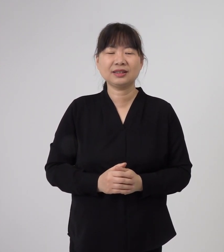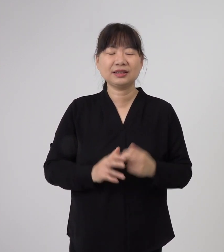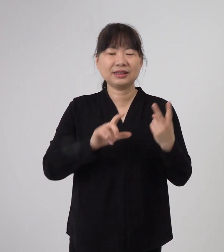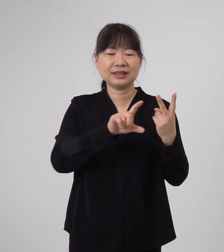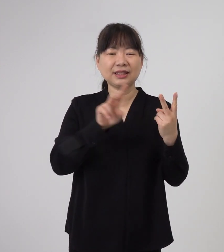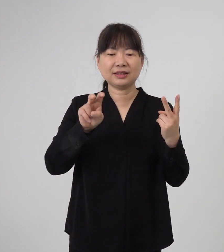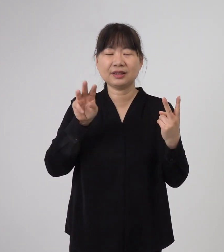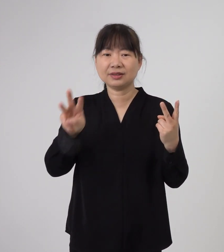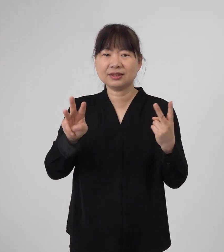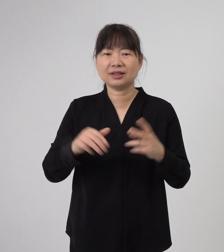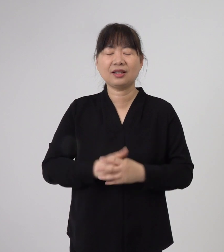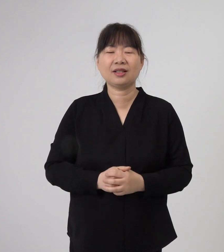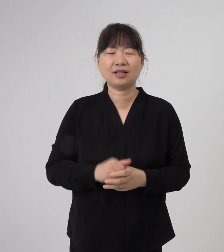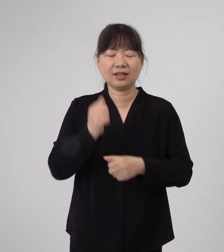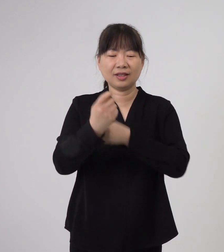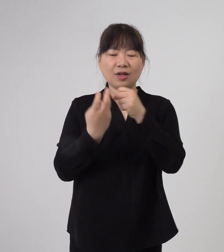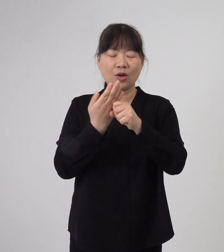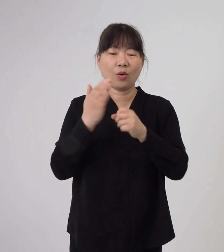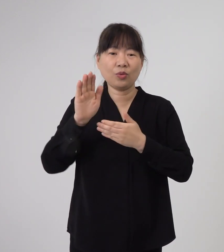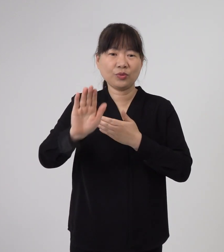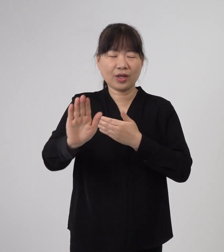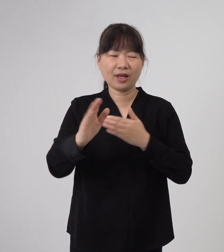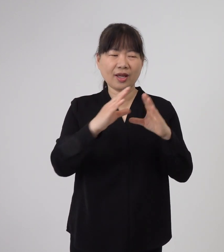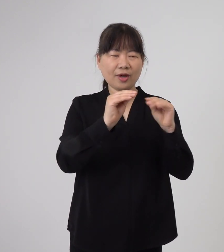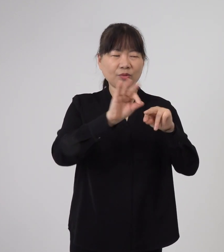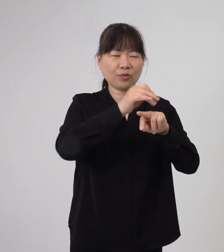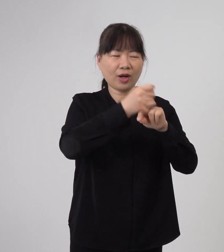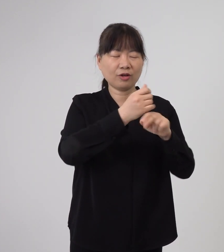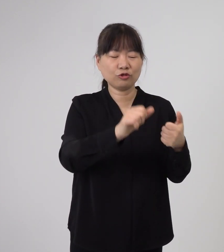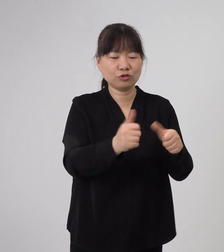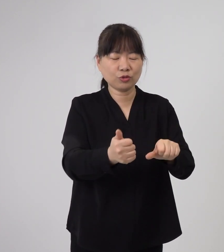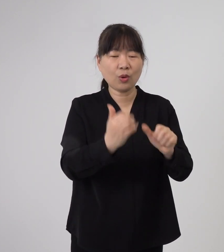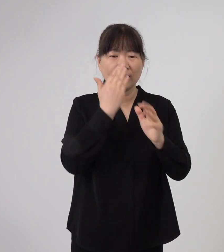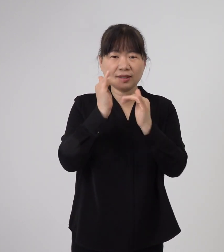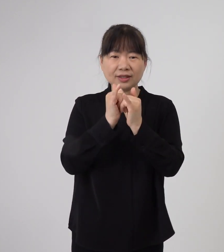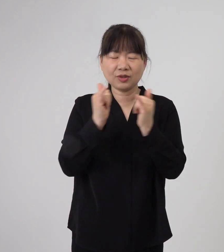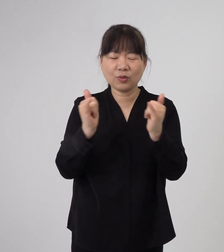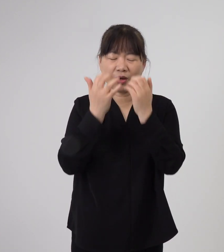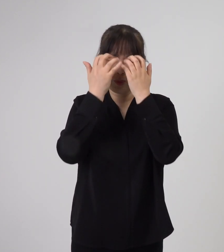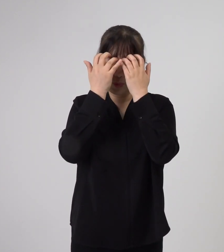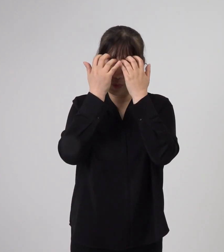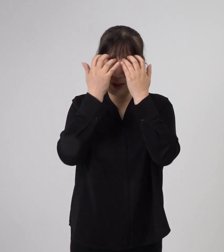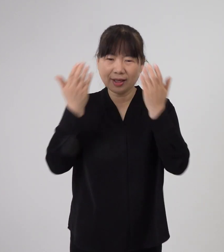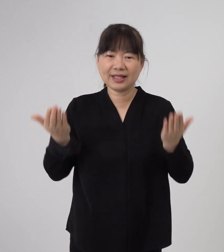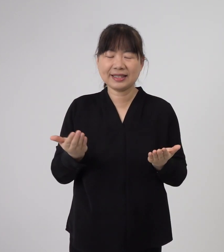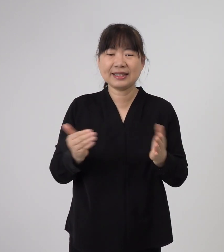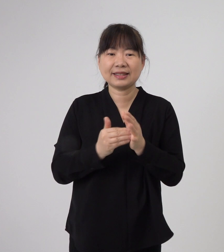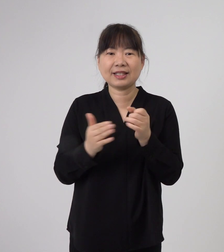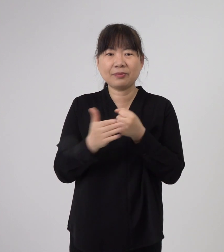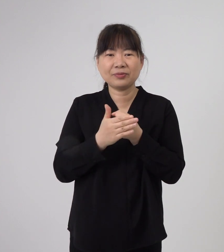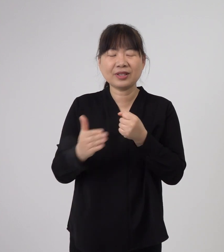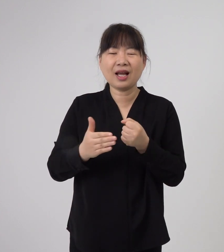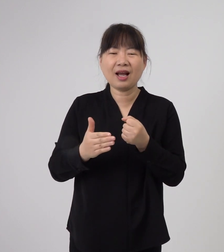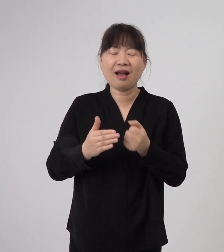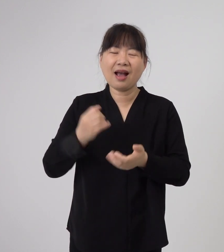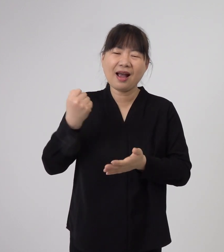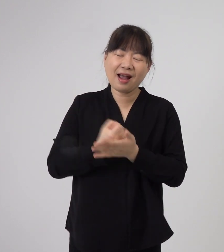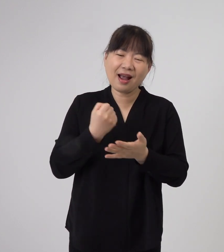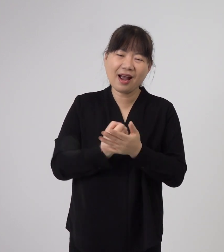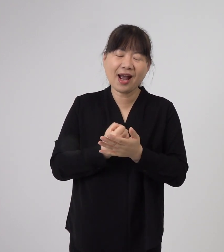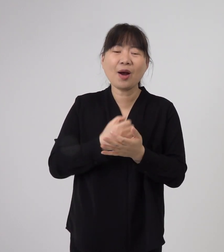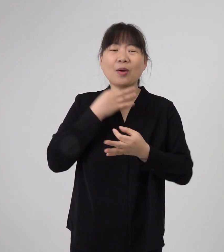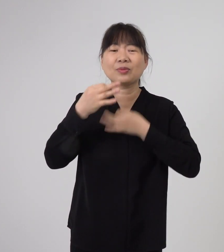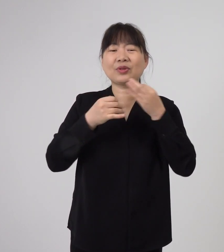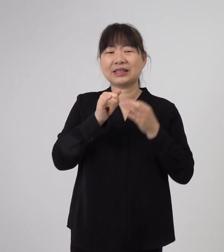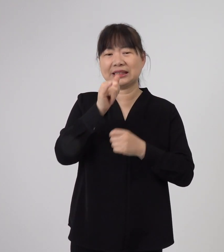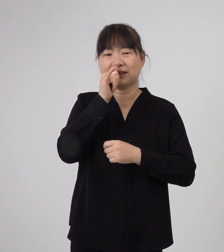23절 여러 해 후에 애굽 왕은 죽었고 이스라엘 자손은 고된 노동으로 말미암아 탄식하며